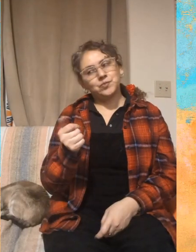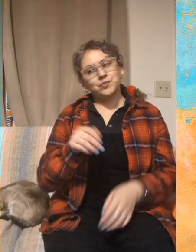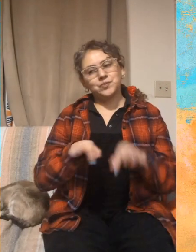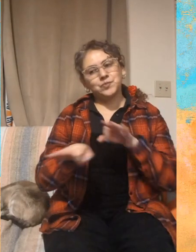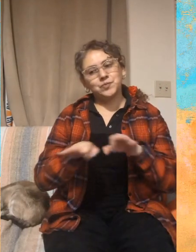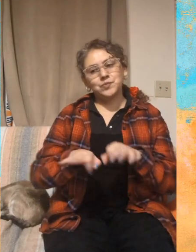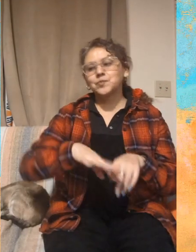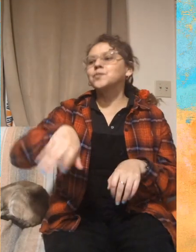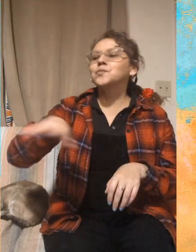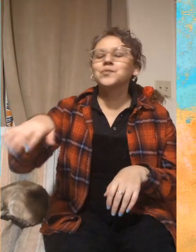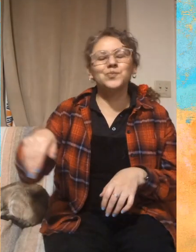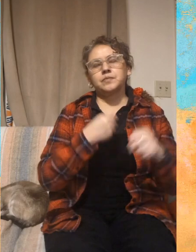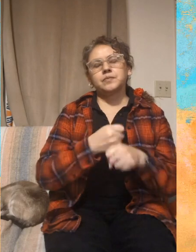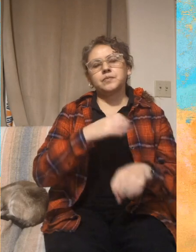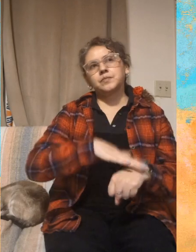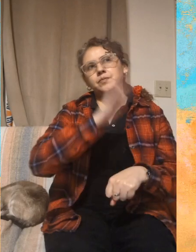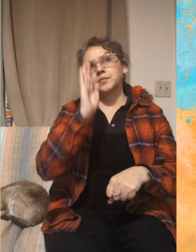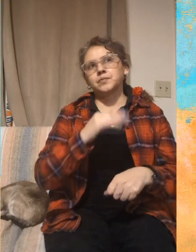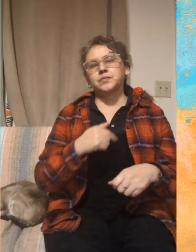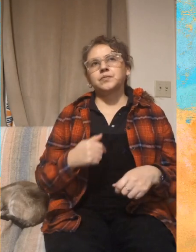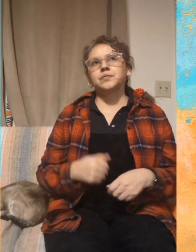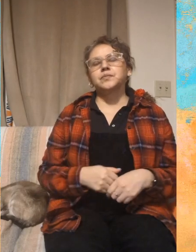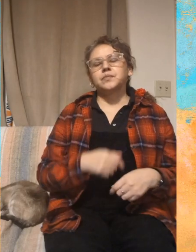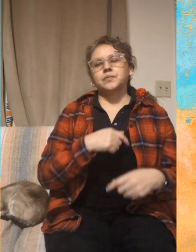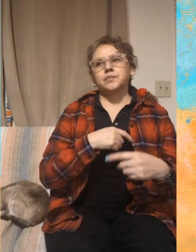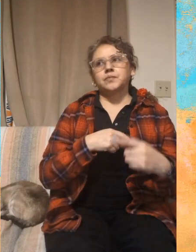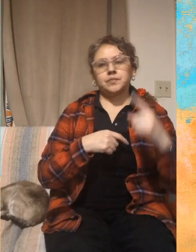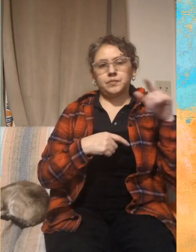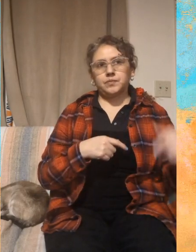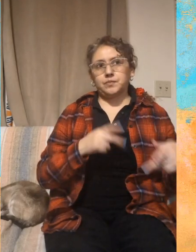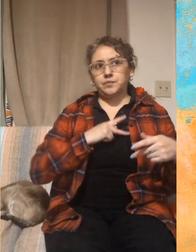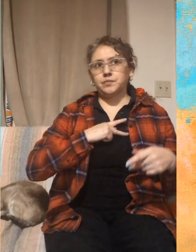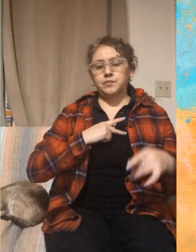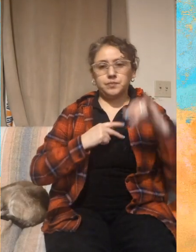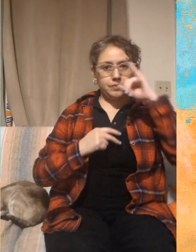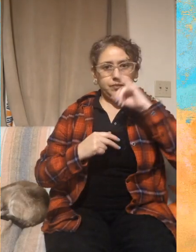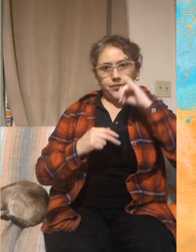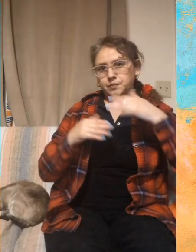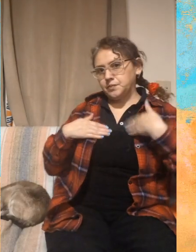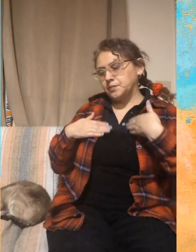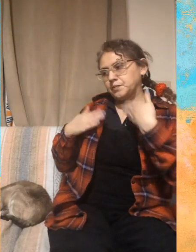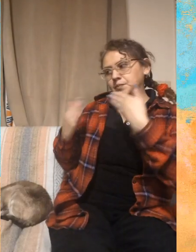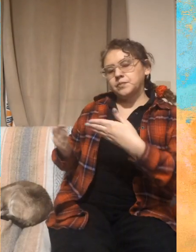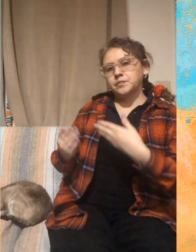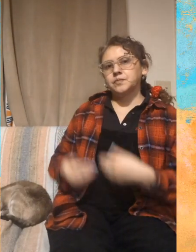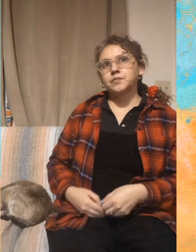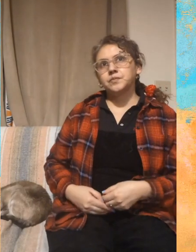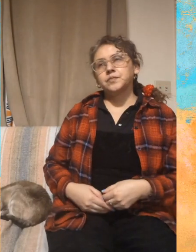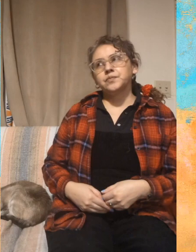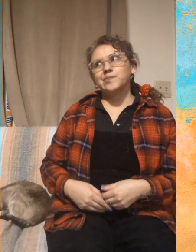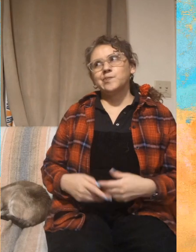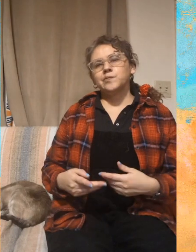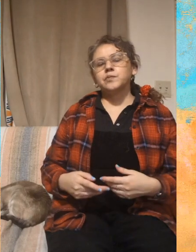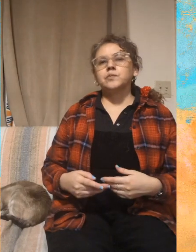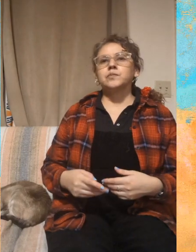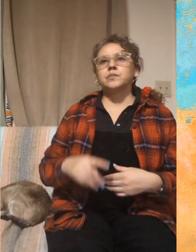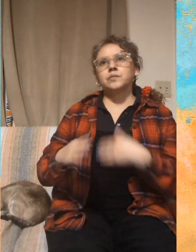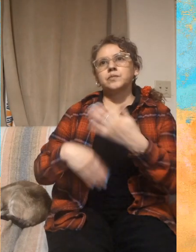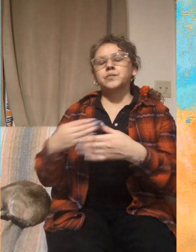mi esposo, no hagas nada molesta. Y pues yo sé que eso es